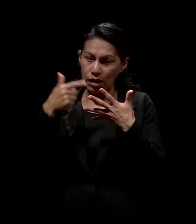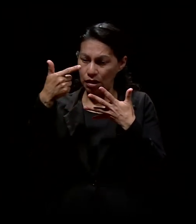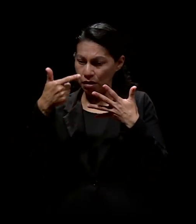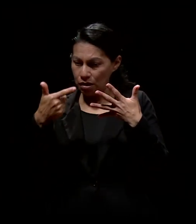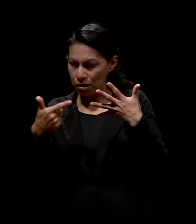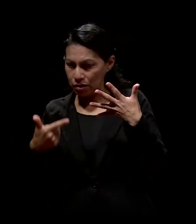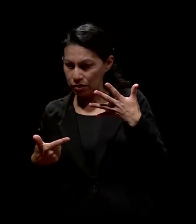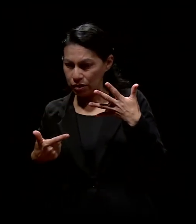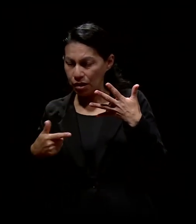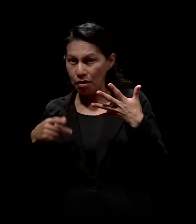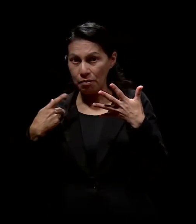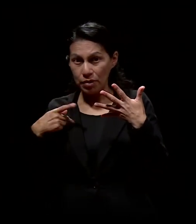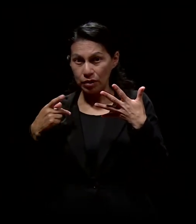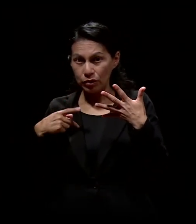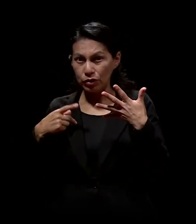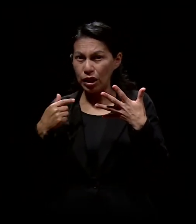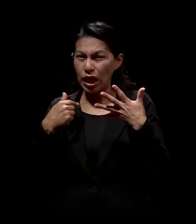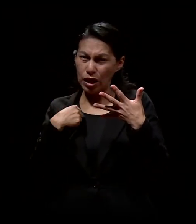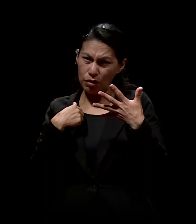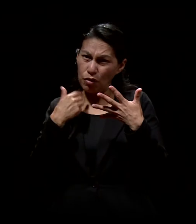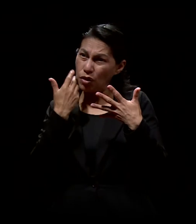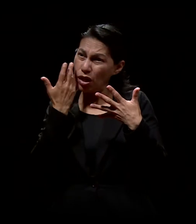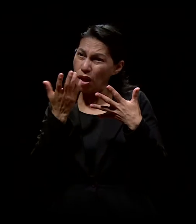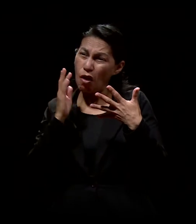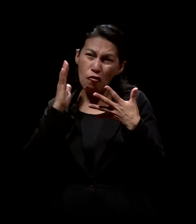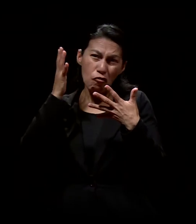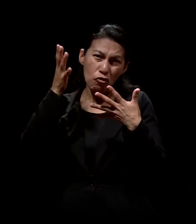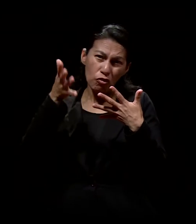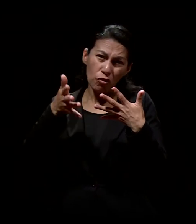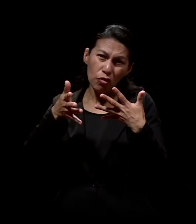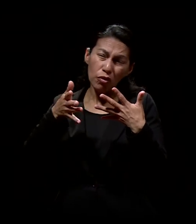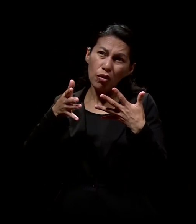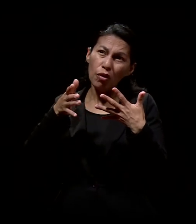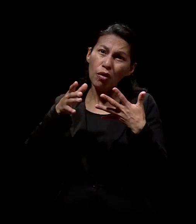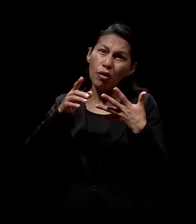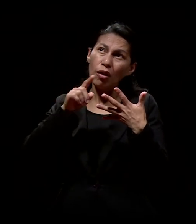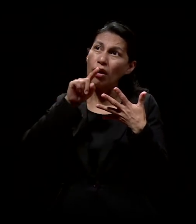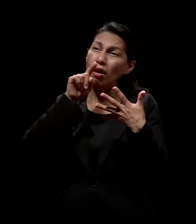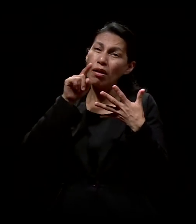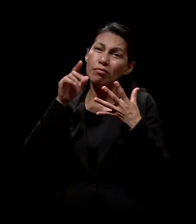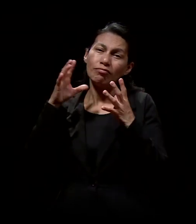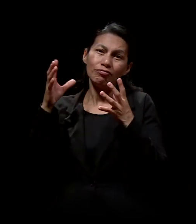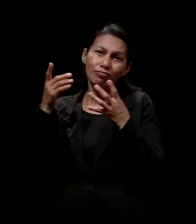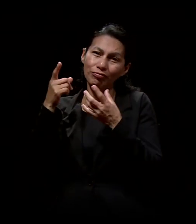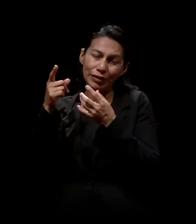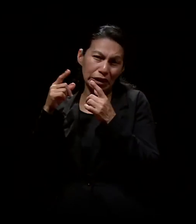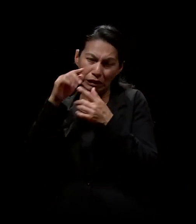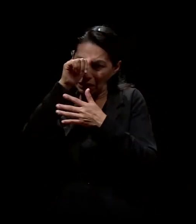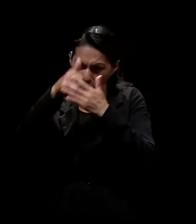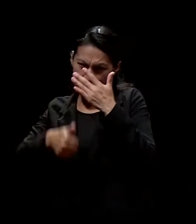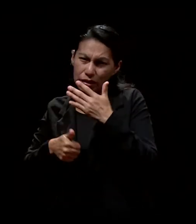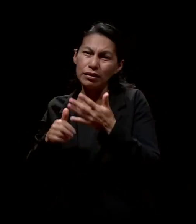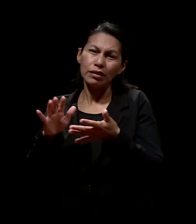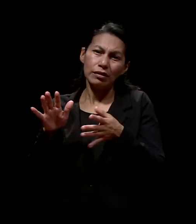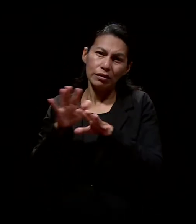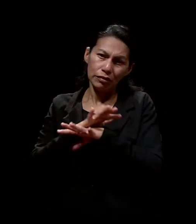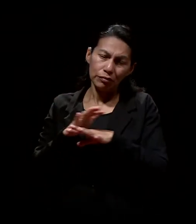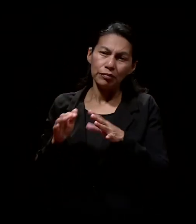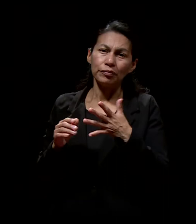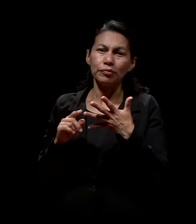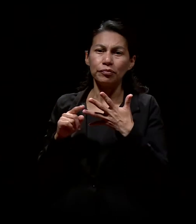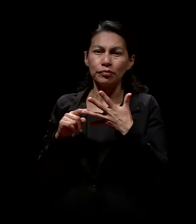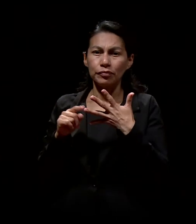lista, bueno, en ese apartado tengo una lista de personas que quisiera que en algún momento estuvieran dentro de la iglesia,